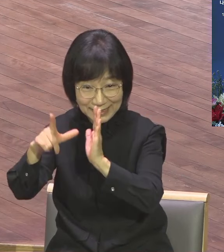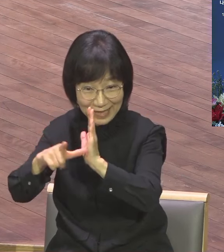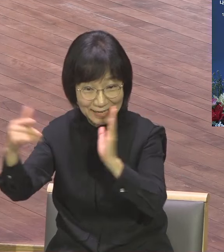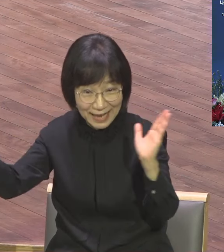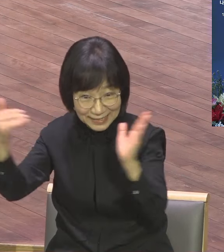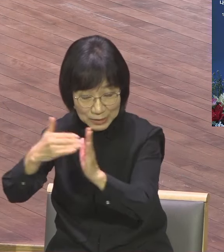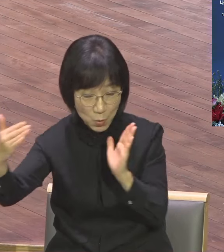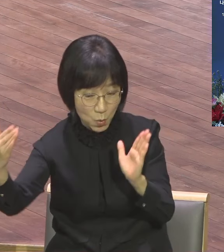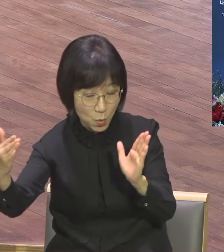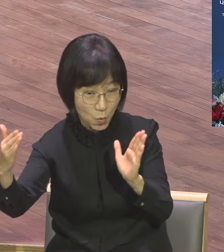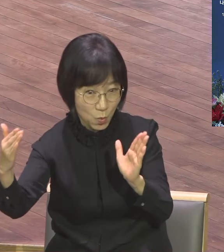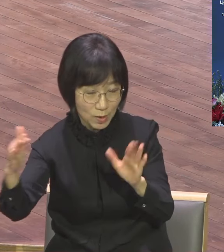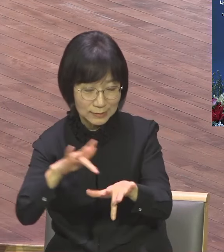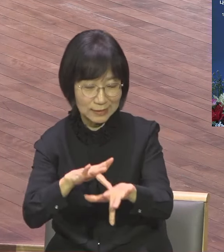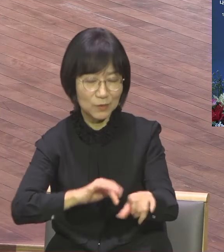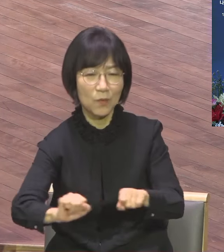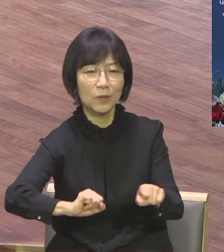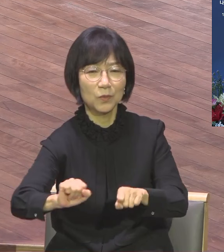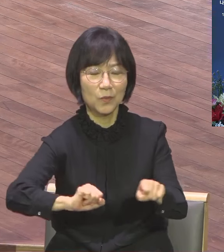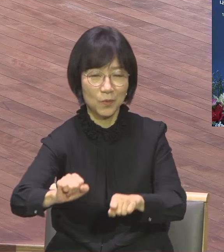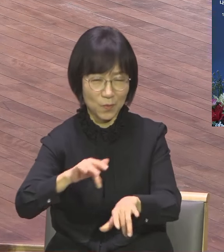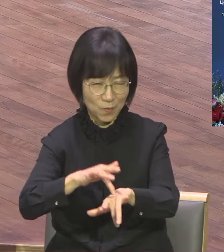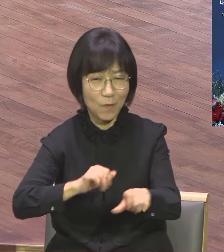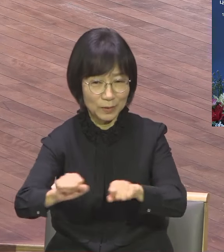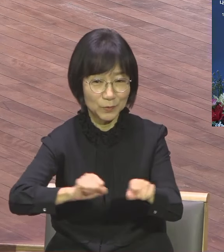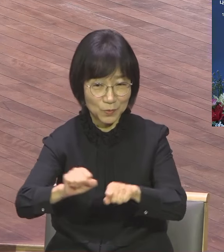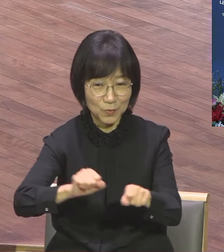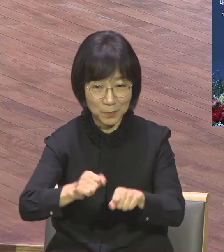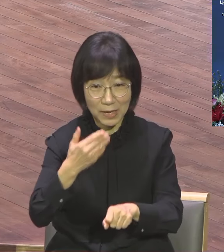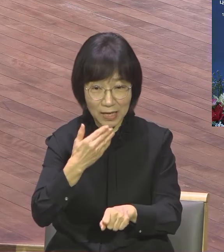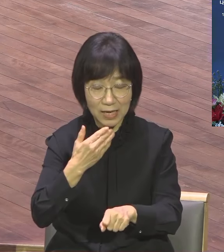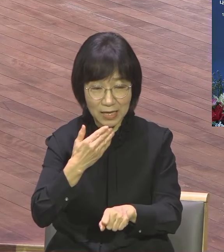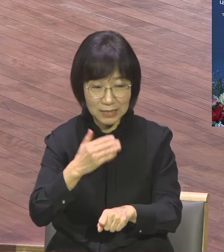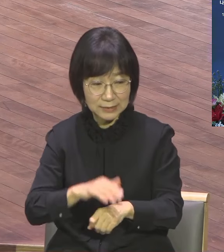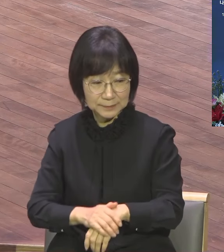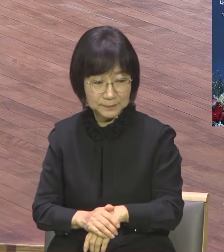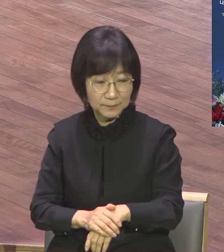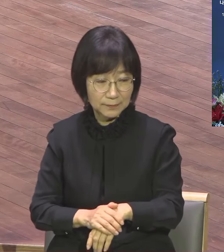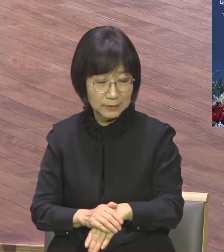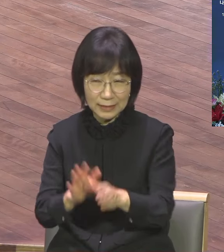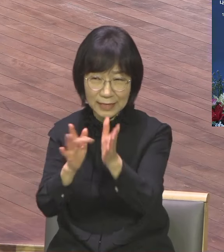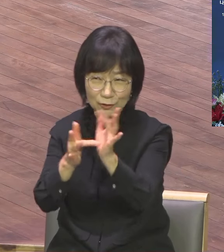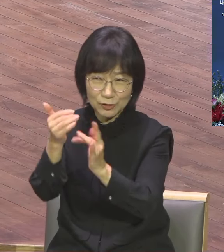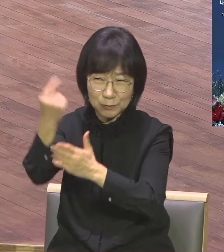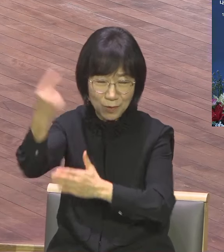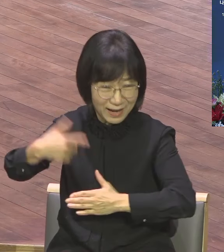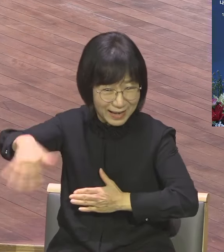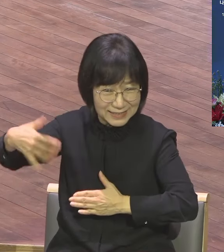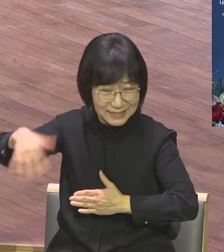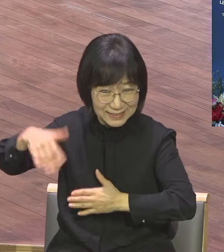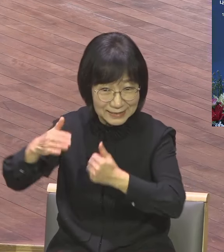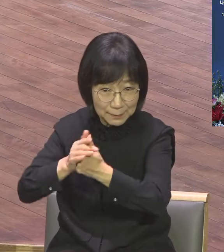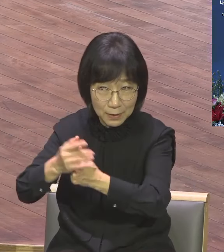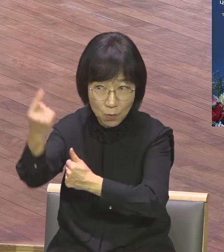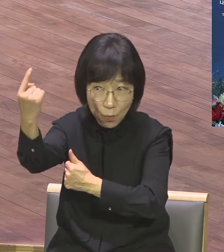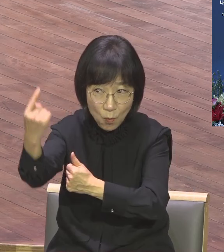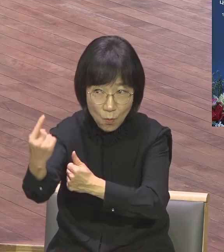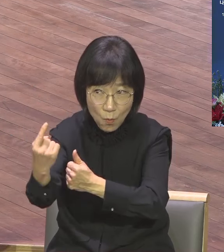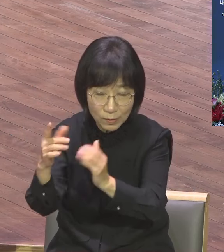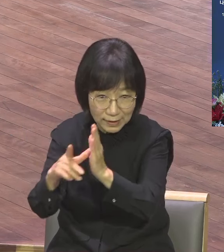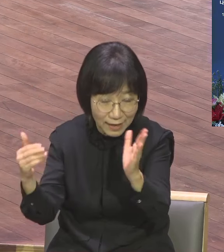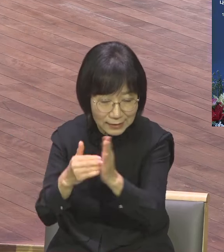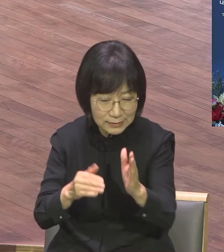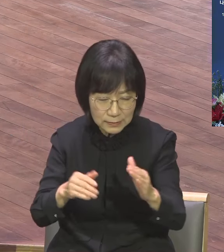사탄에 활동하는 시기를 주었습니다. 세상 임금으로서 어둠의 세상